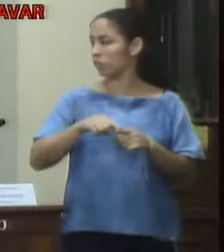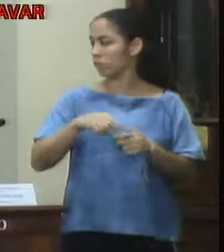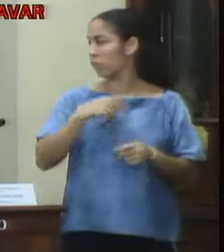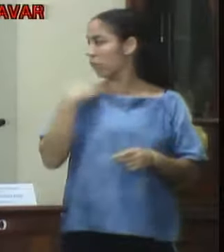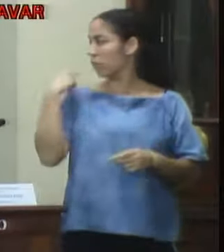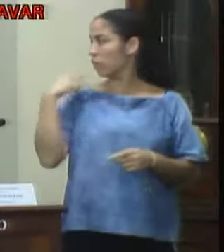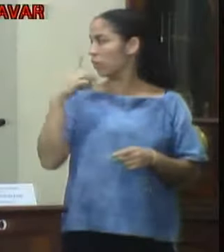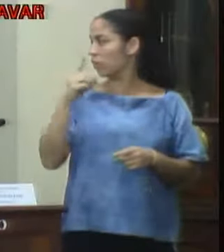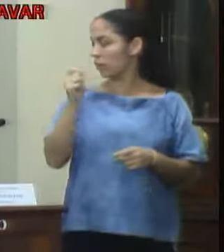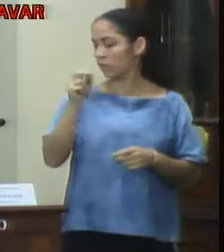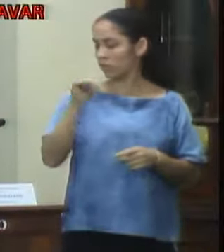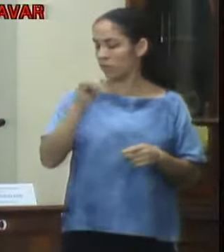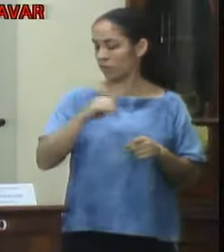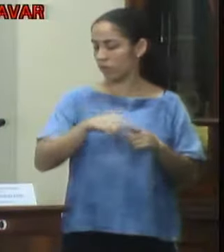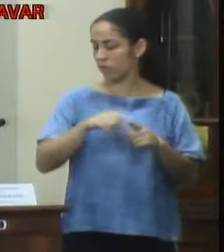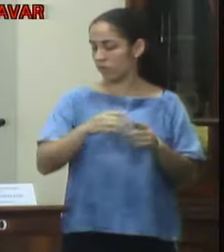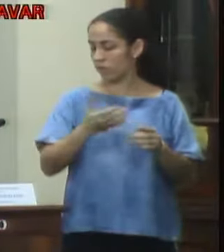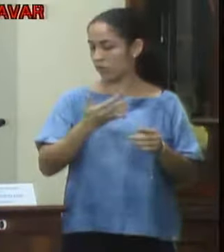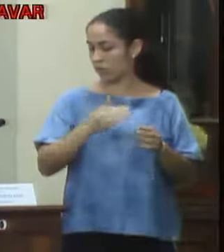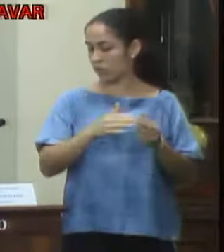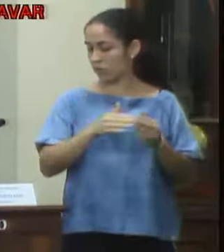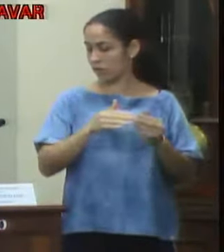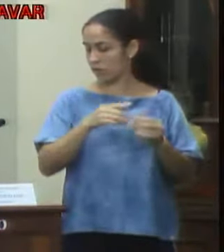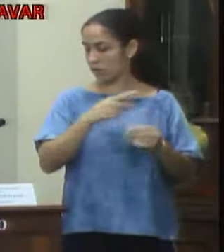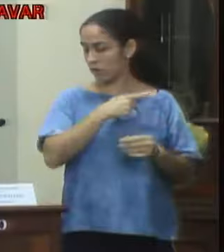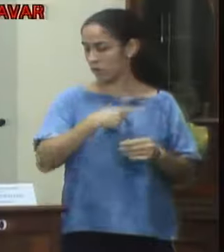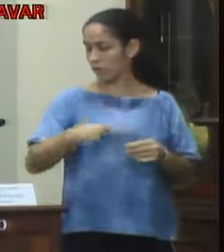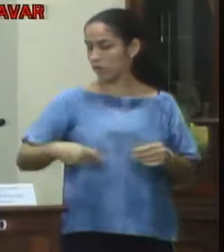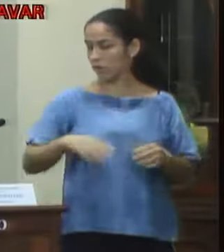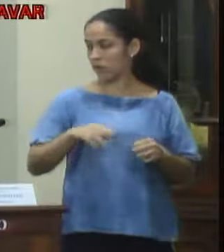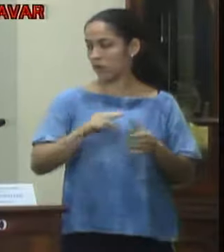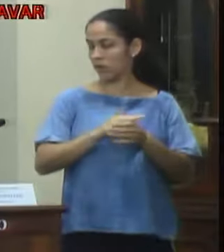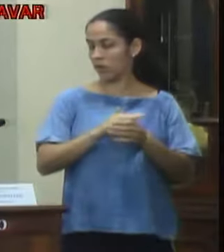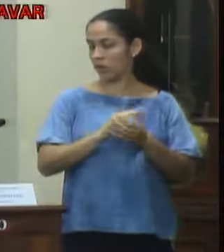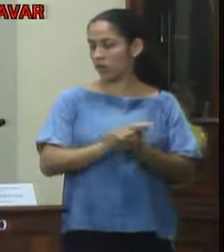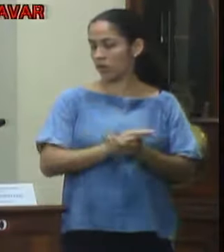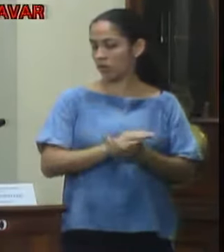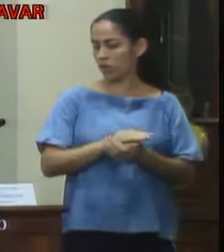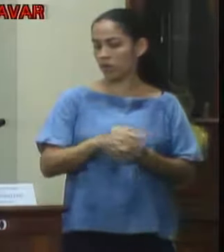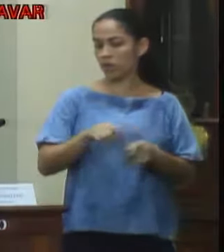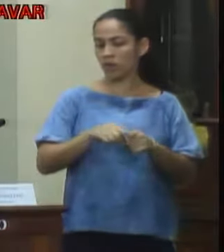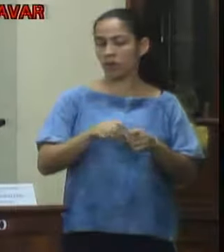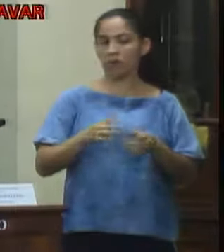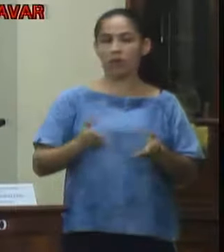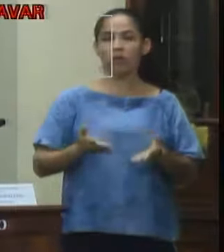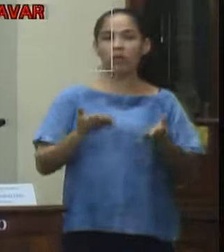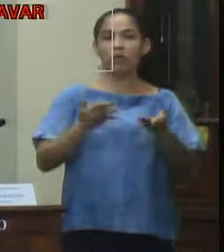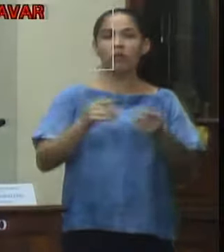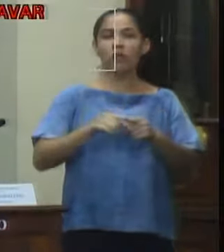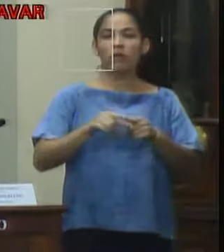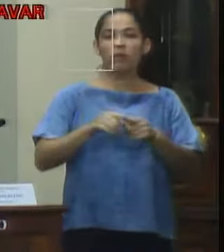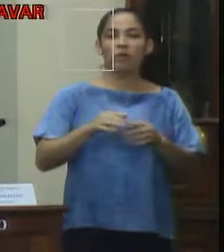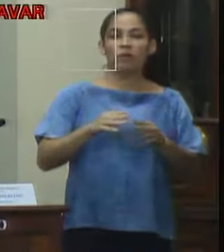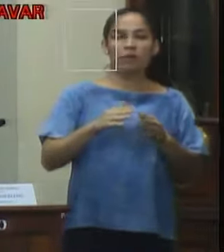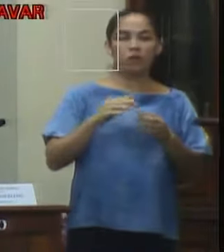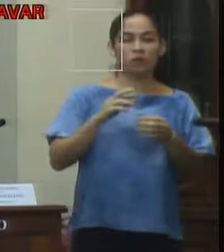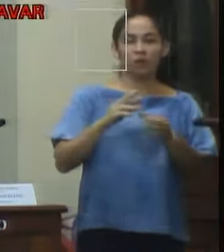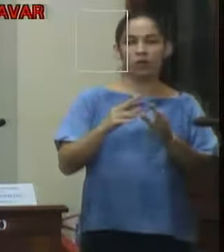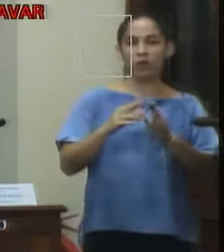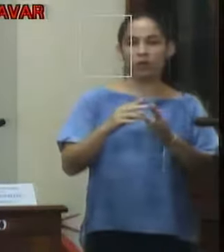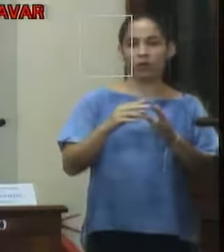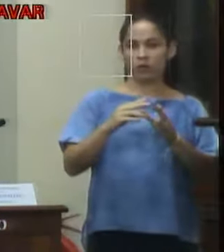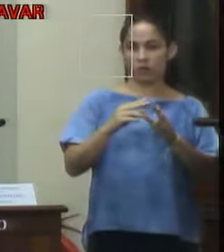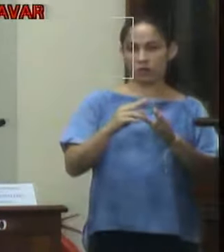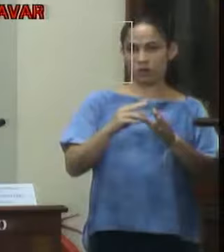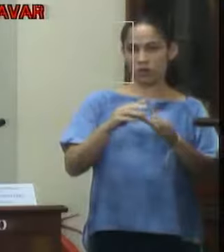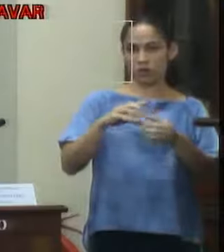David Nogueira requer a vossa excelência, ilustríssimo presidente da Câmara Municipal de Valença, ouvido o plenário na forma do artigo 123, parágrafo 1º, combinado